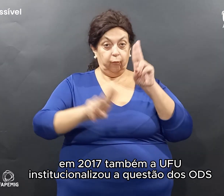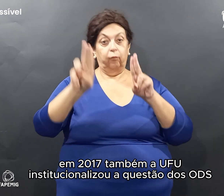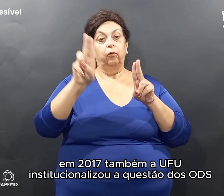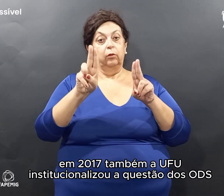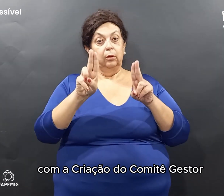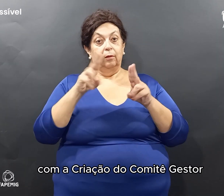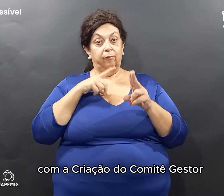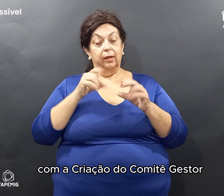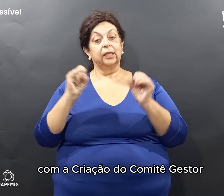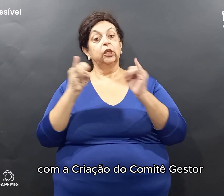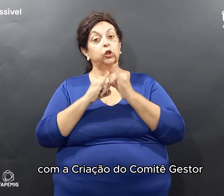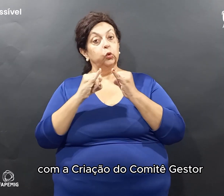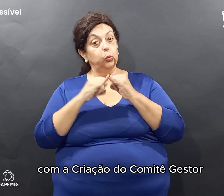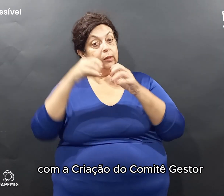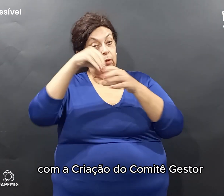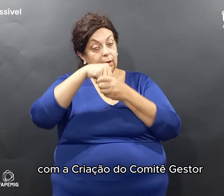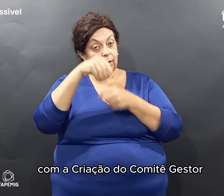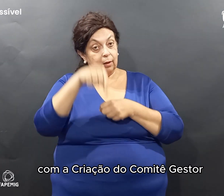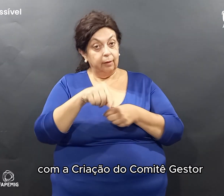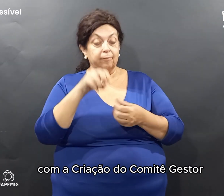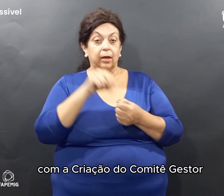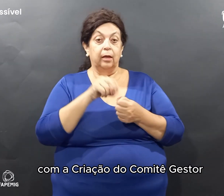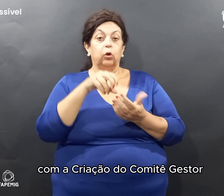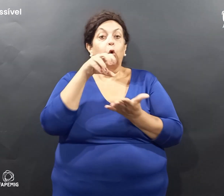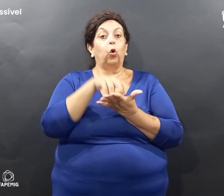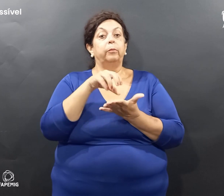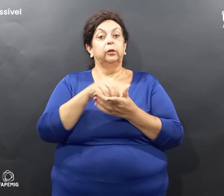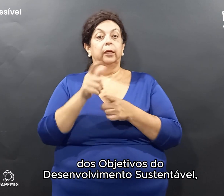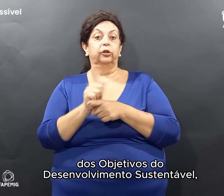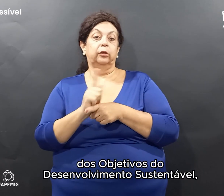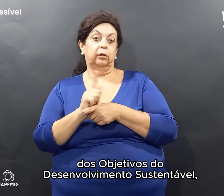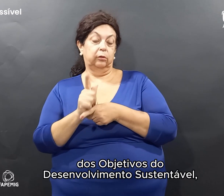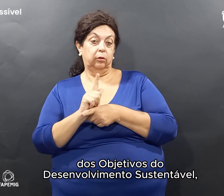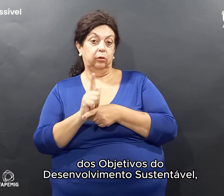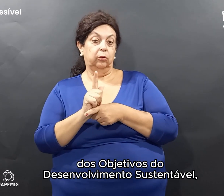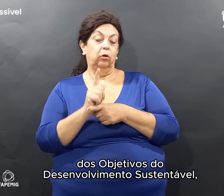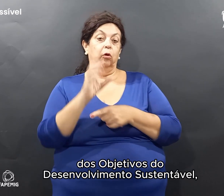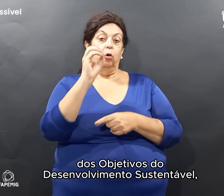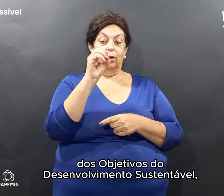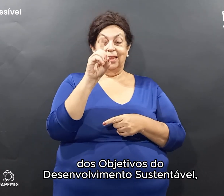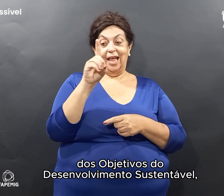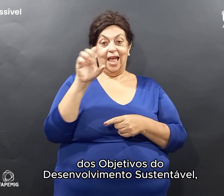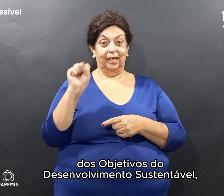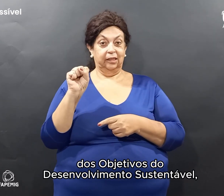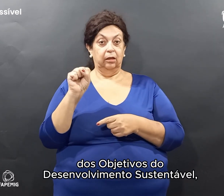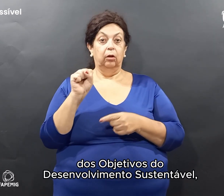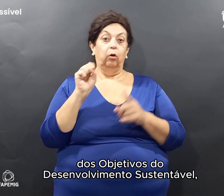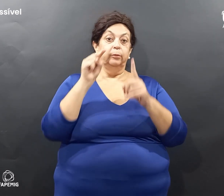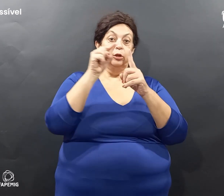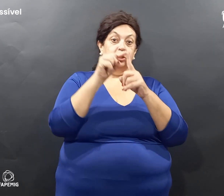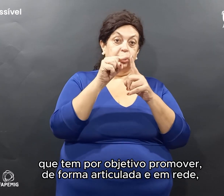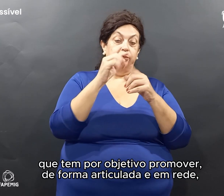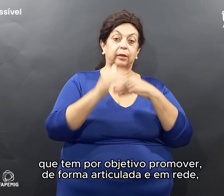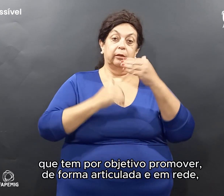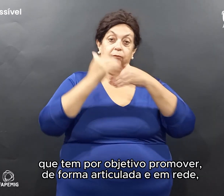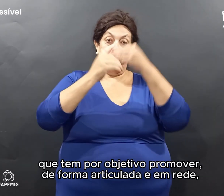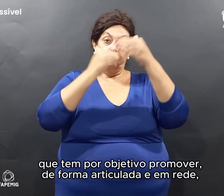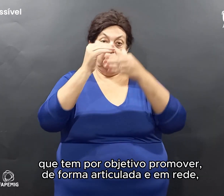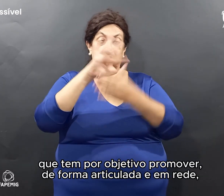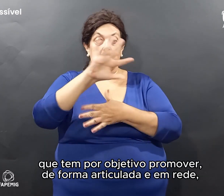ODS com a criação do Comitê Gestor dos Objetivos do Desenvolvimento Sustentável, que tem por objetivo